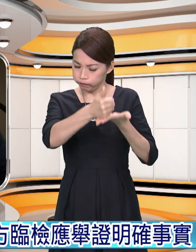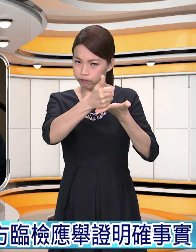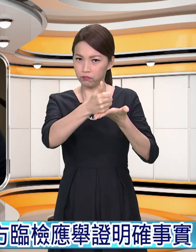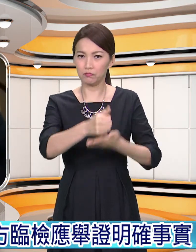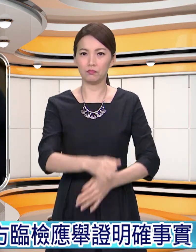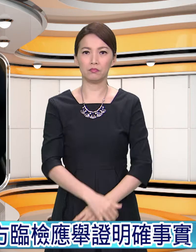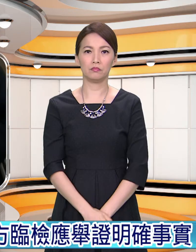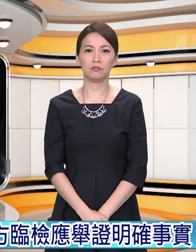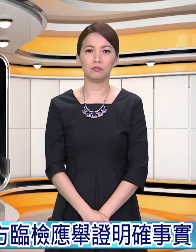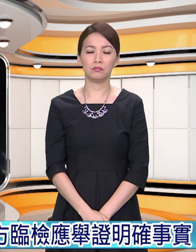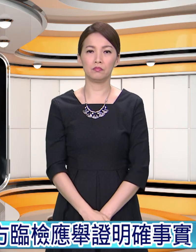人权的疑虑。